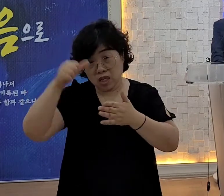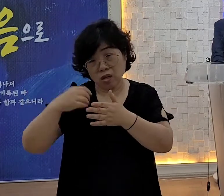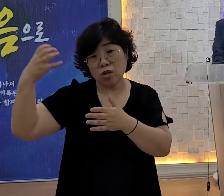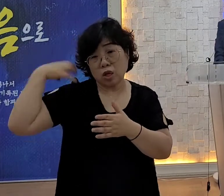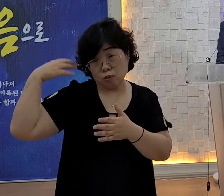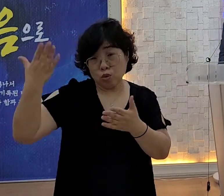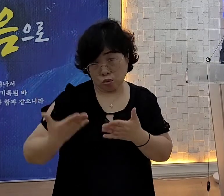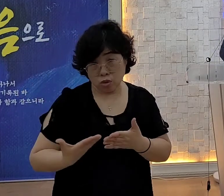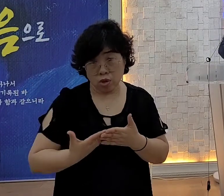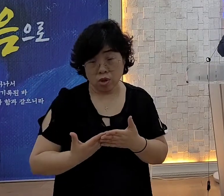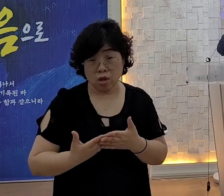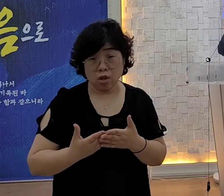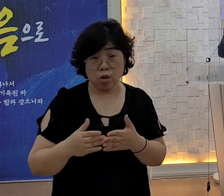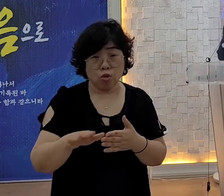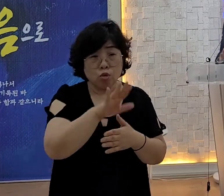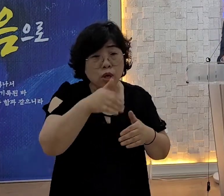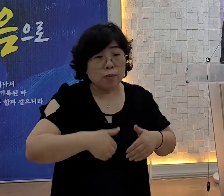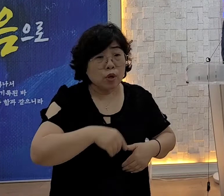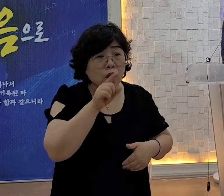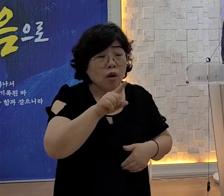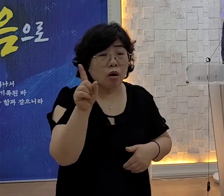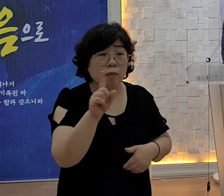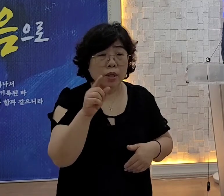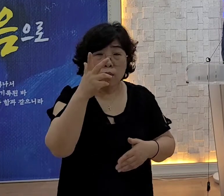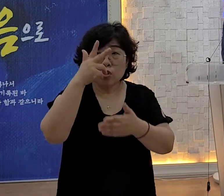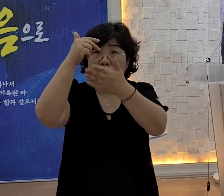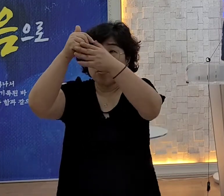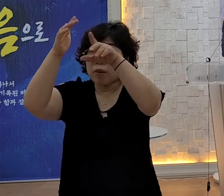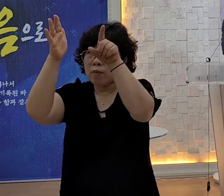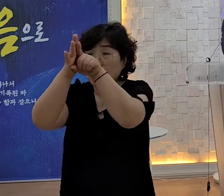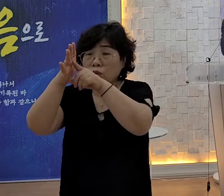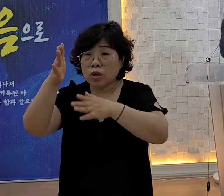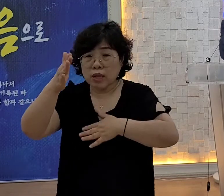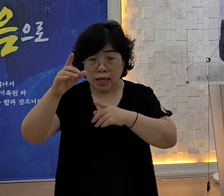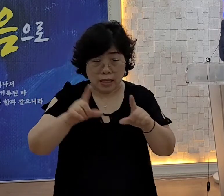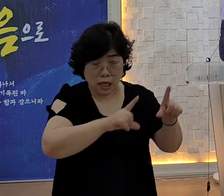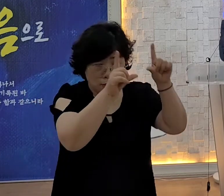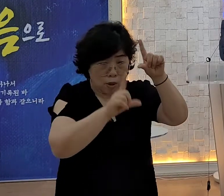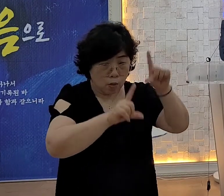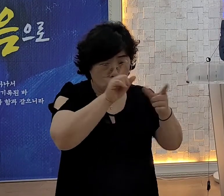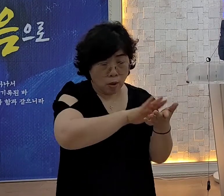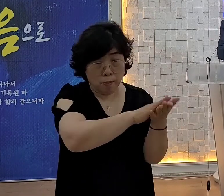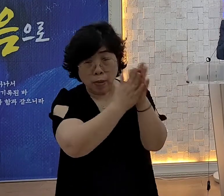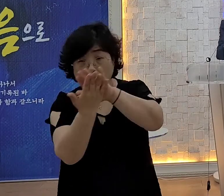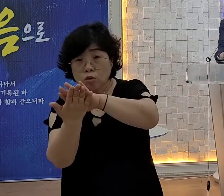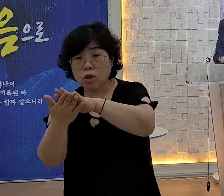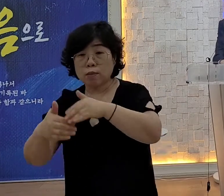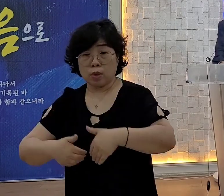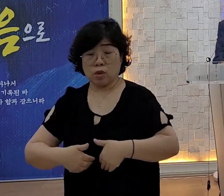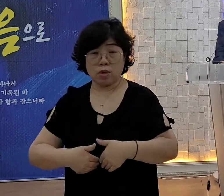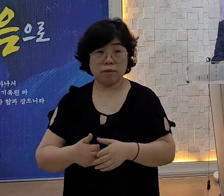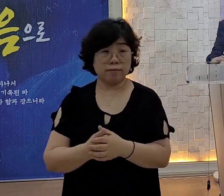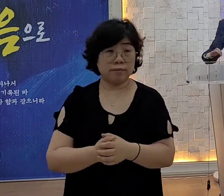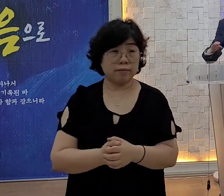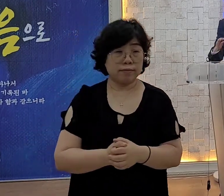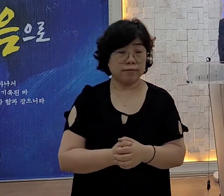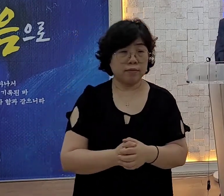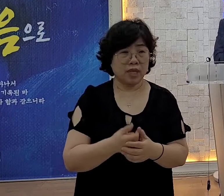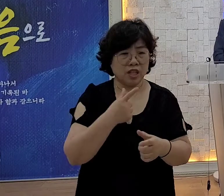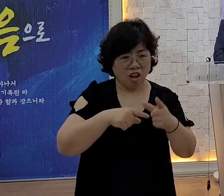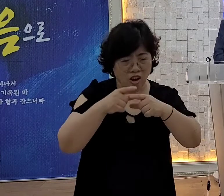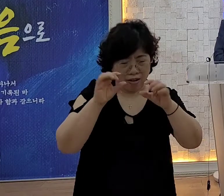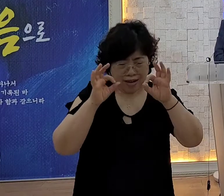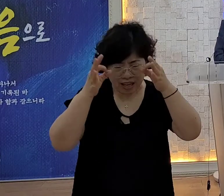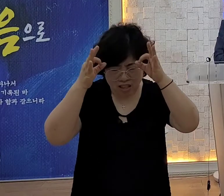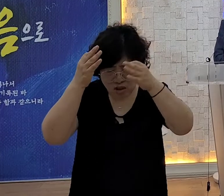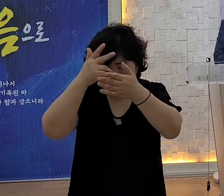주님을 믿고 내 삶을 전환해서 그 믿음을 더 부어달라고 주님을 한번 찾아보고 더 간절히